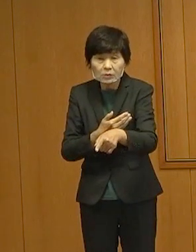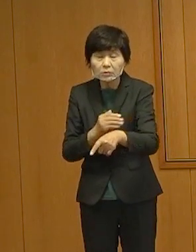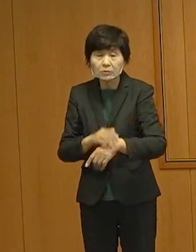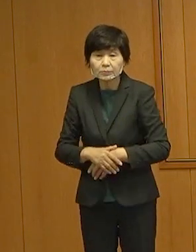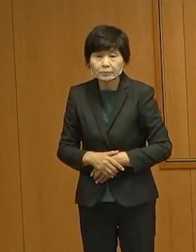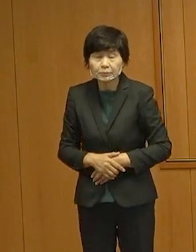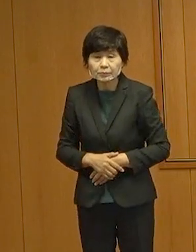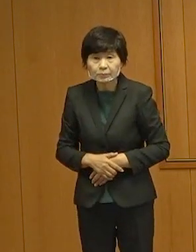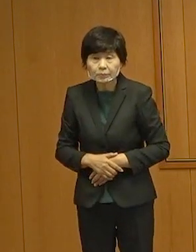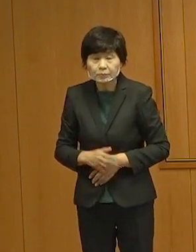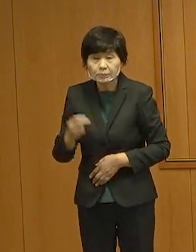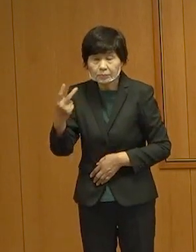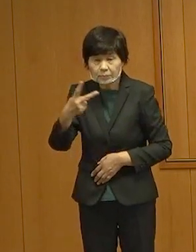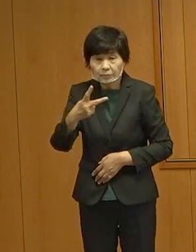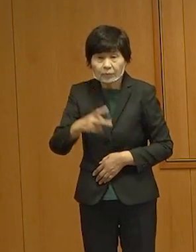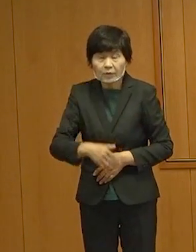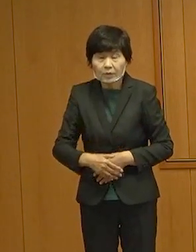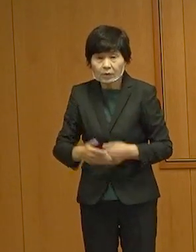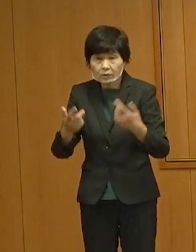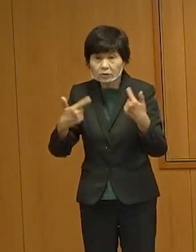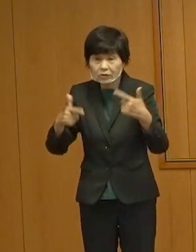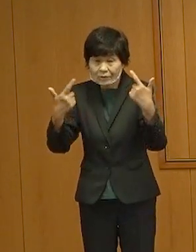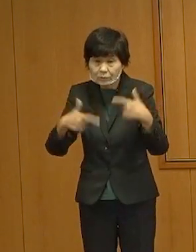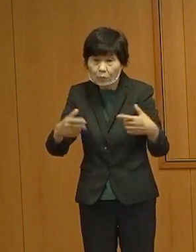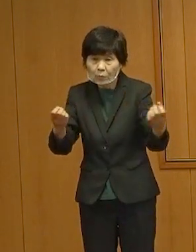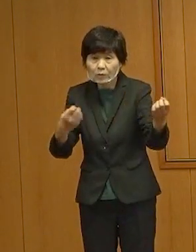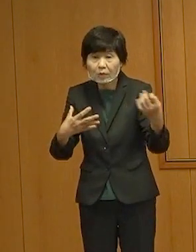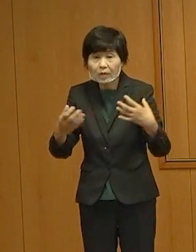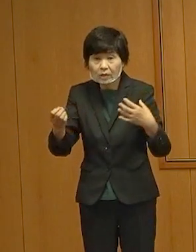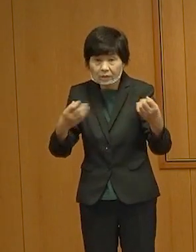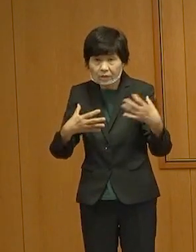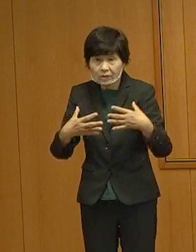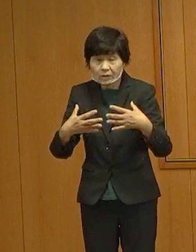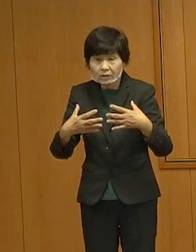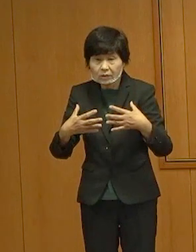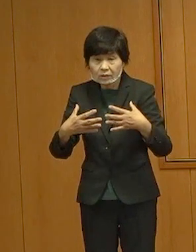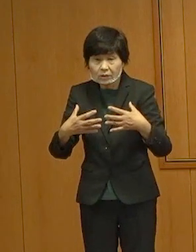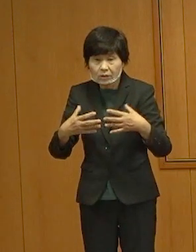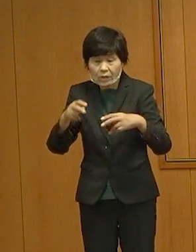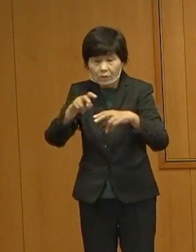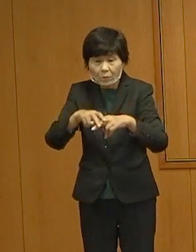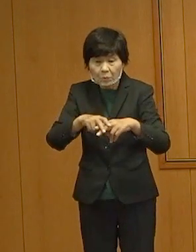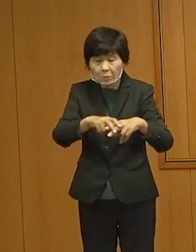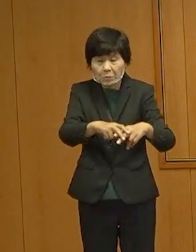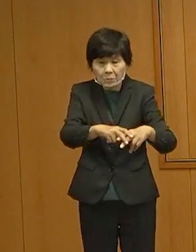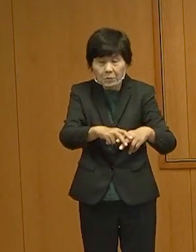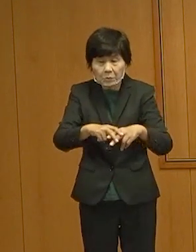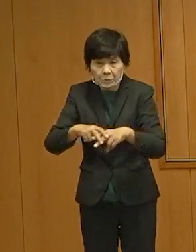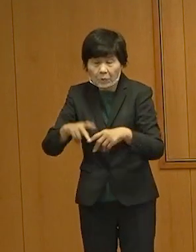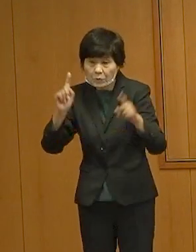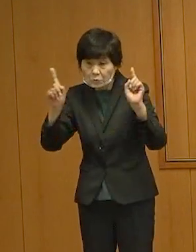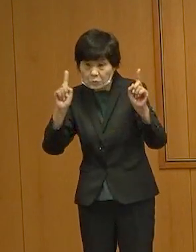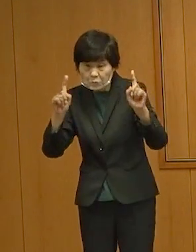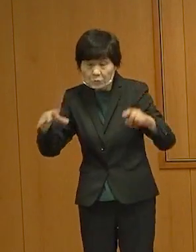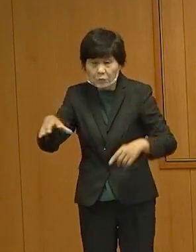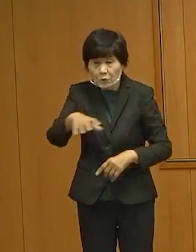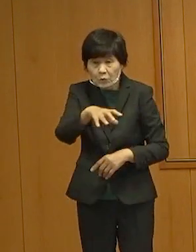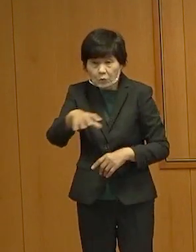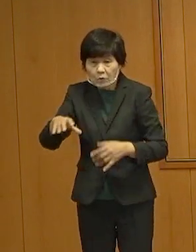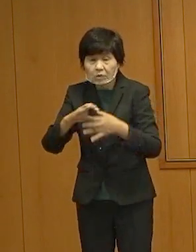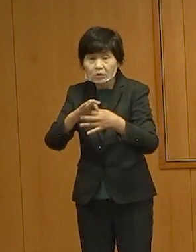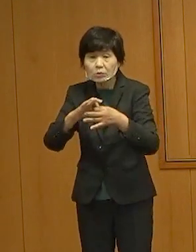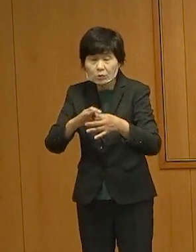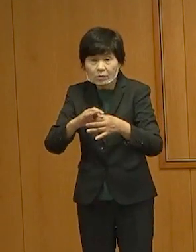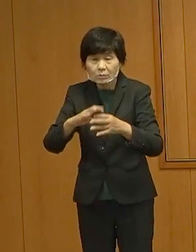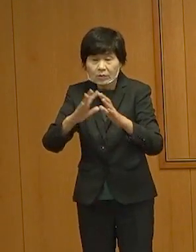ります。それから、いつもご指摘をいただいておりますが、遊具についてですね、市の持ち物と 民間が